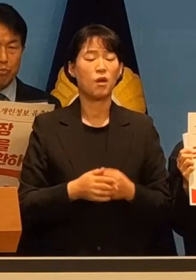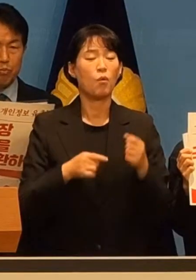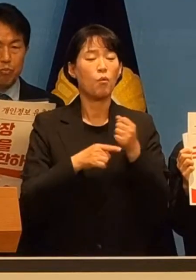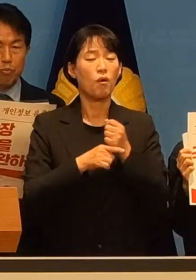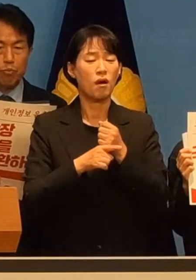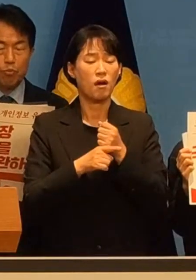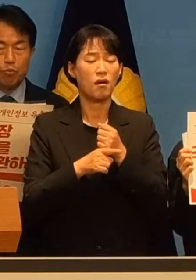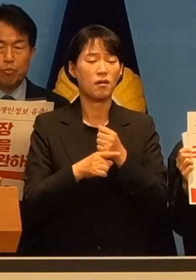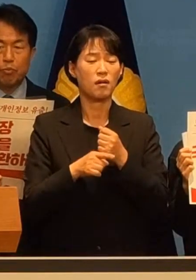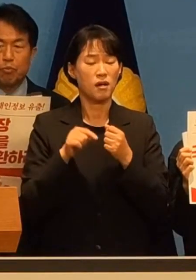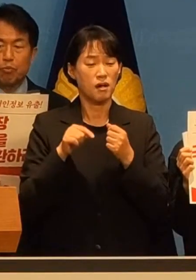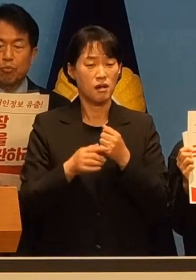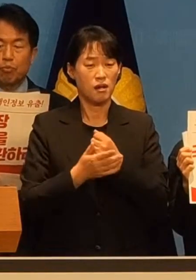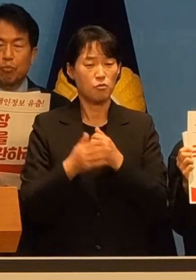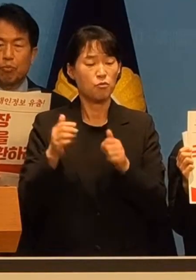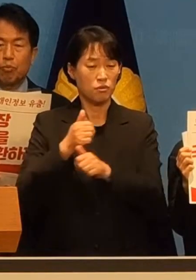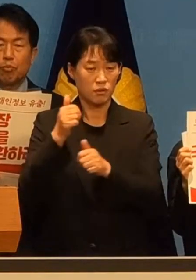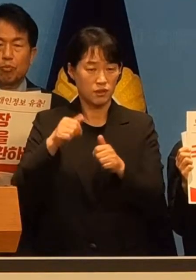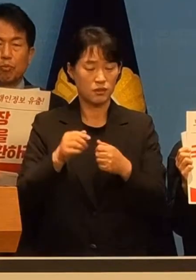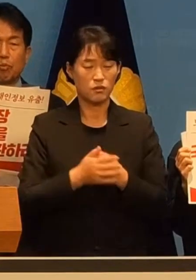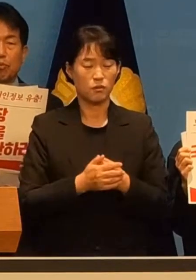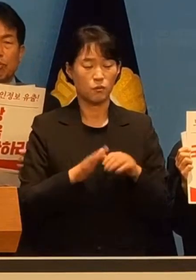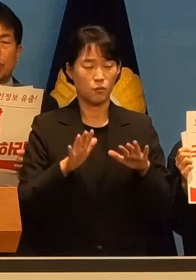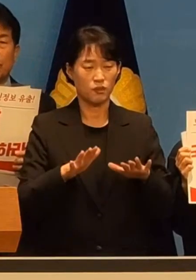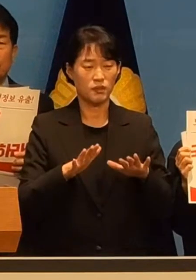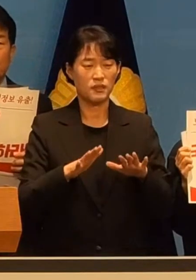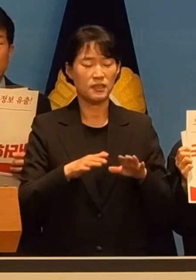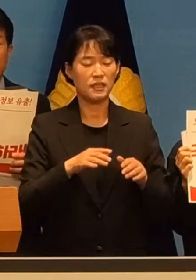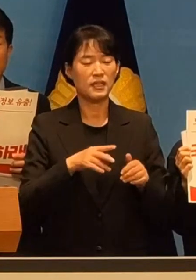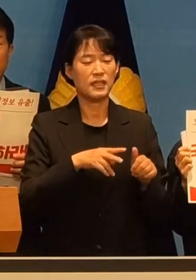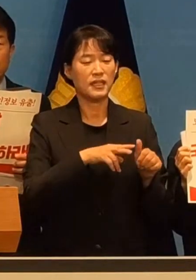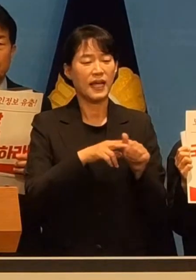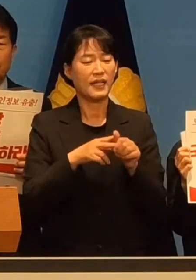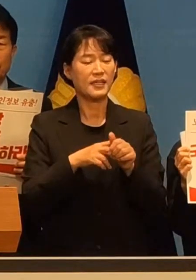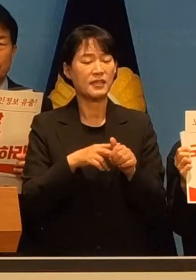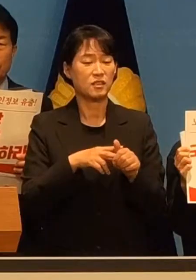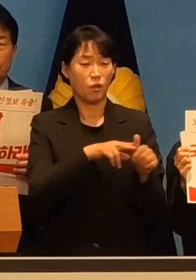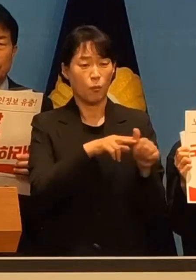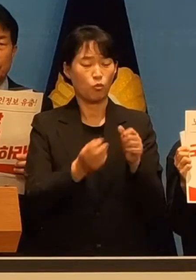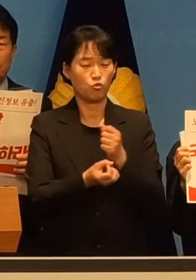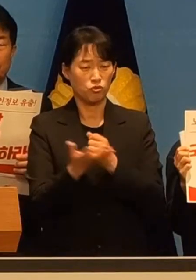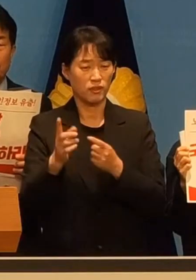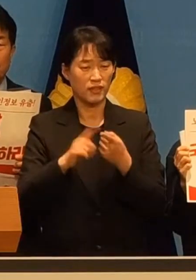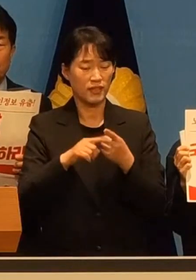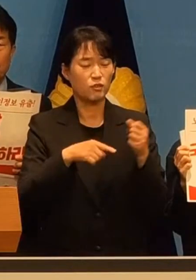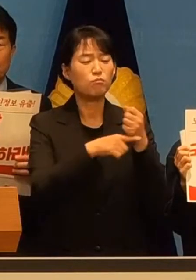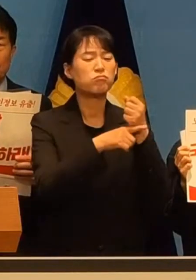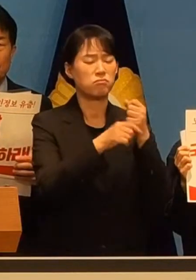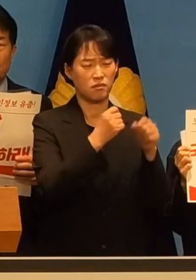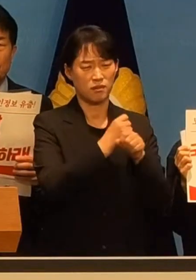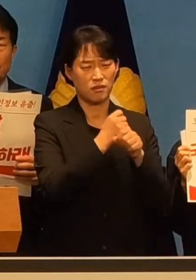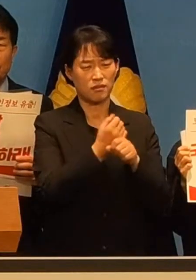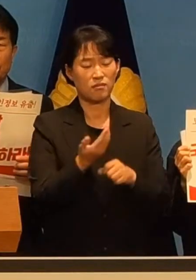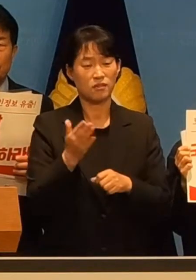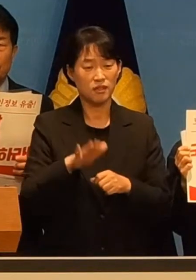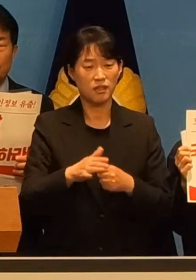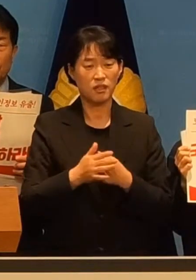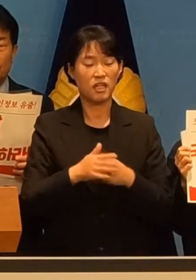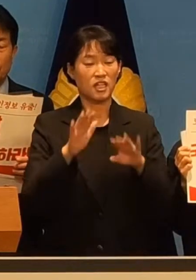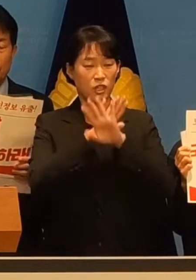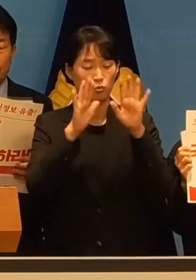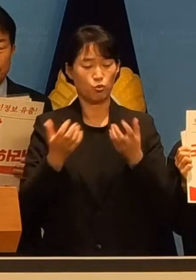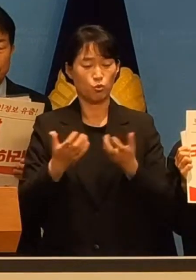유출에 대한 청문회를 엽니다. 근데 더 빠르게 우리 기후